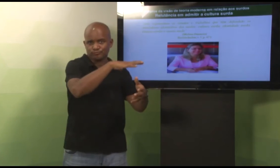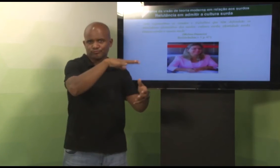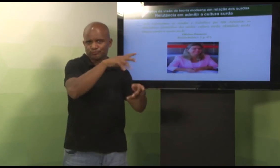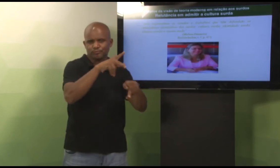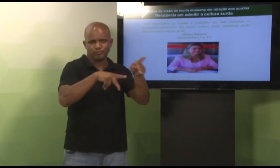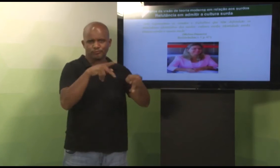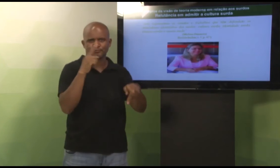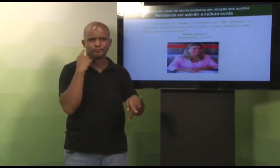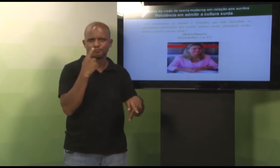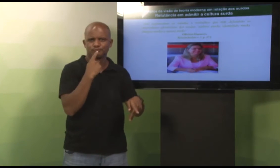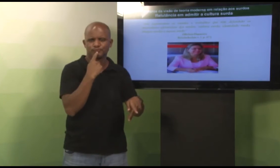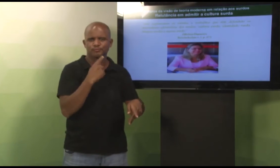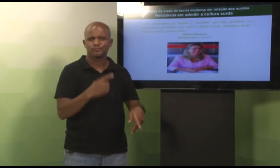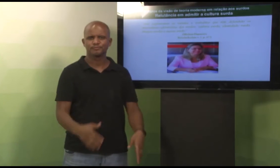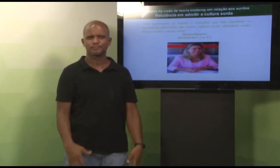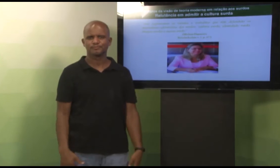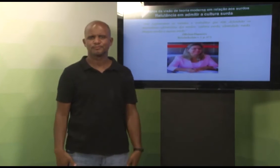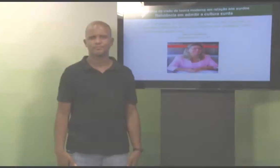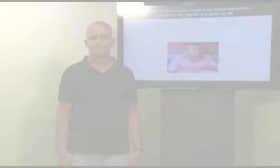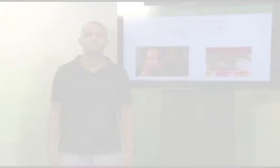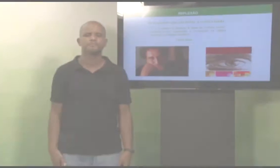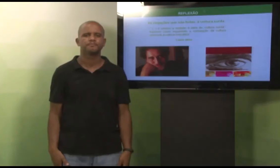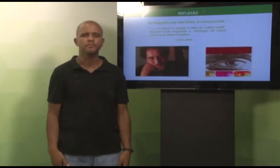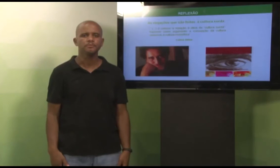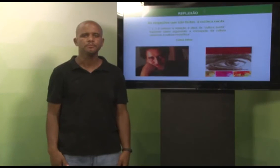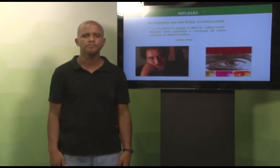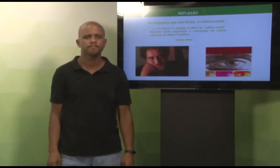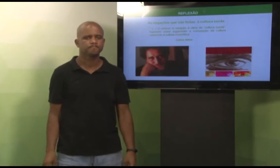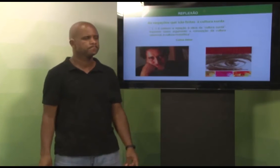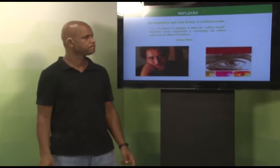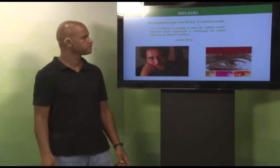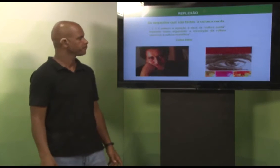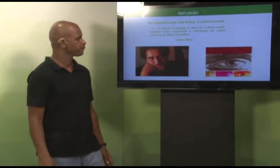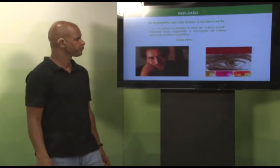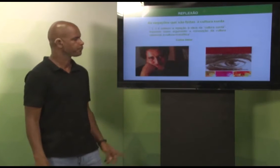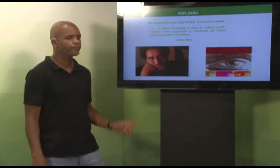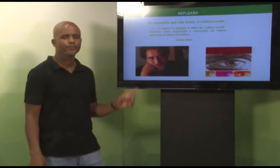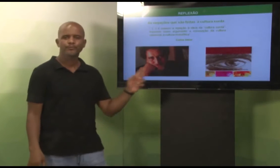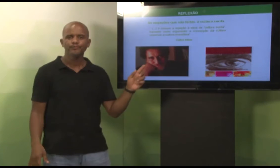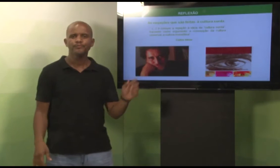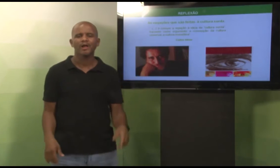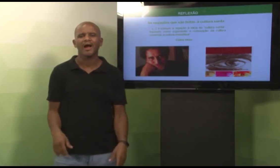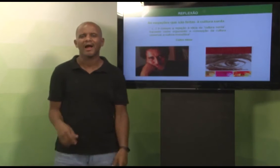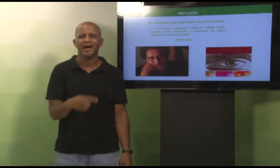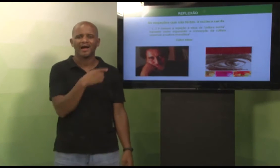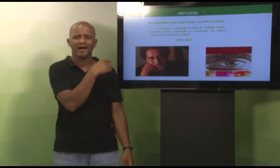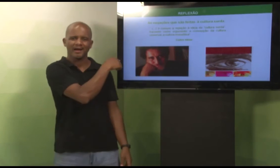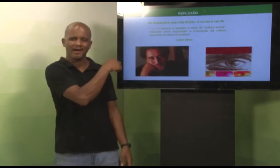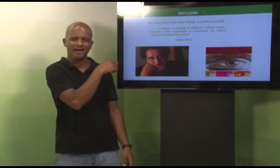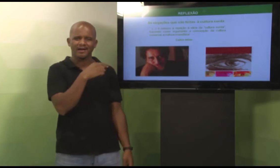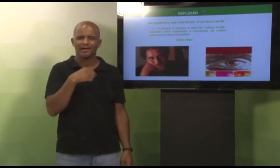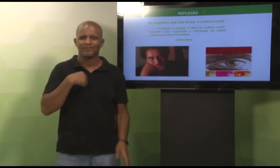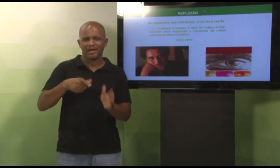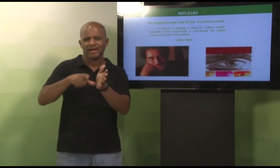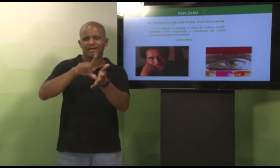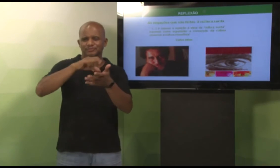língua de sinais valorizada. E isso a partir do apoio dela ao povo surdo.